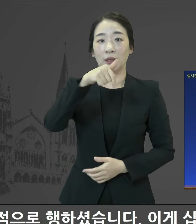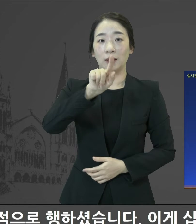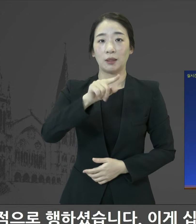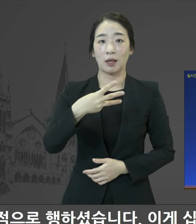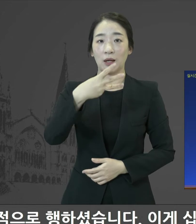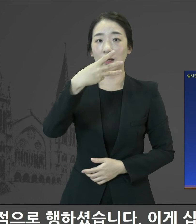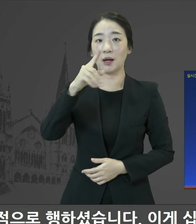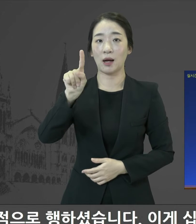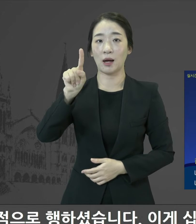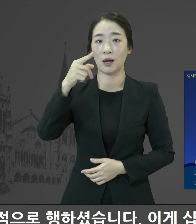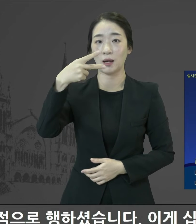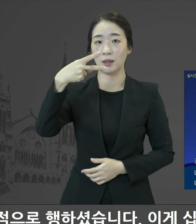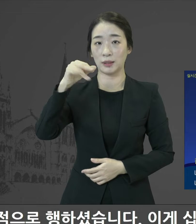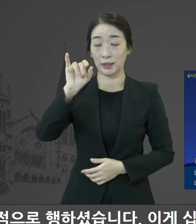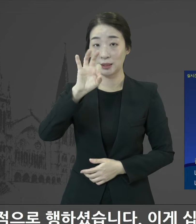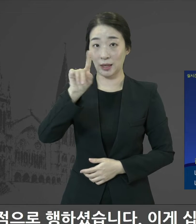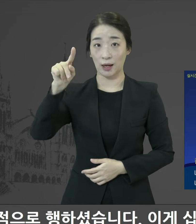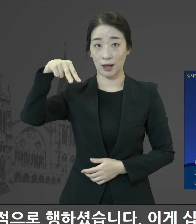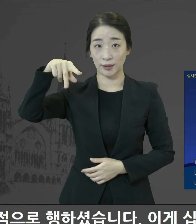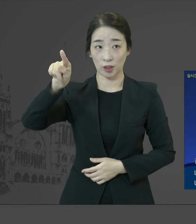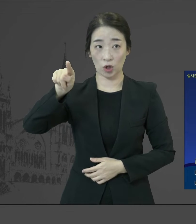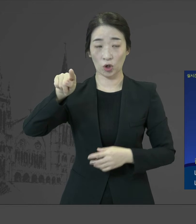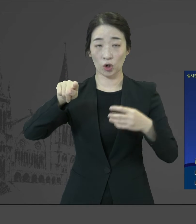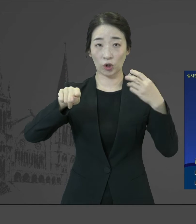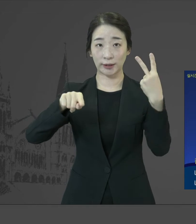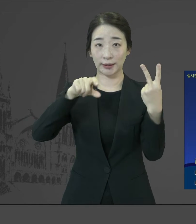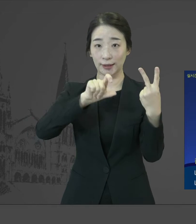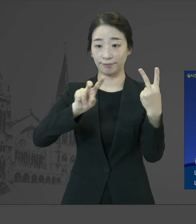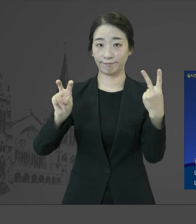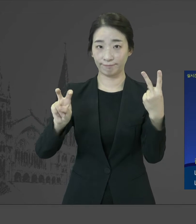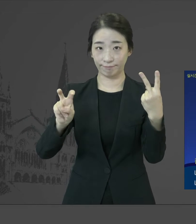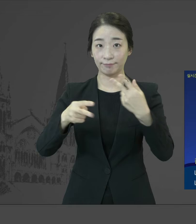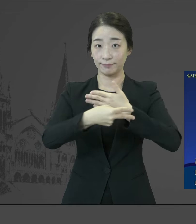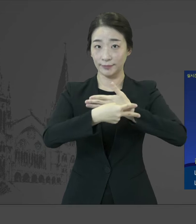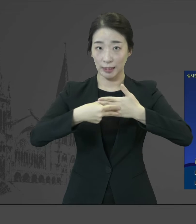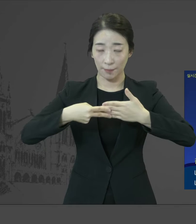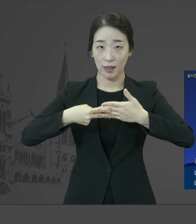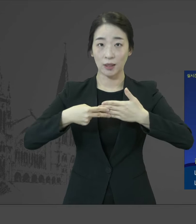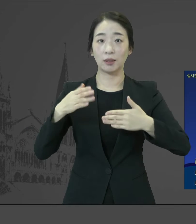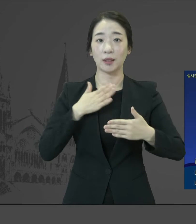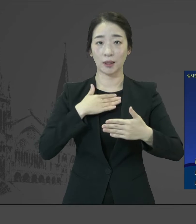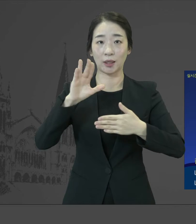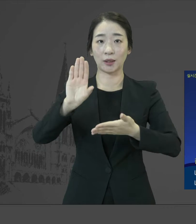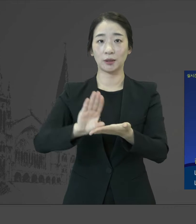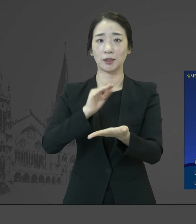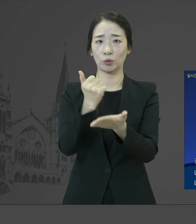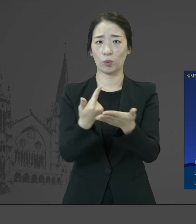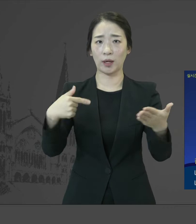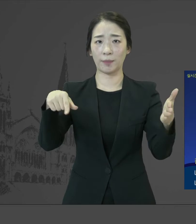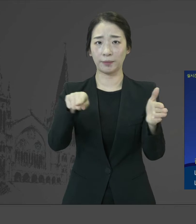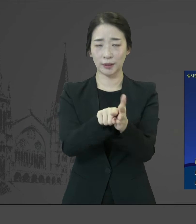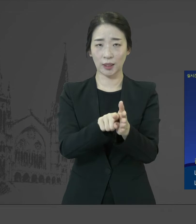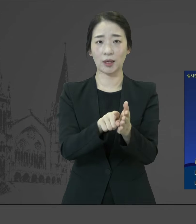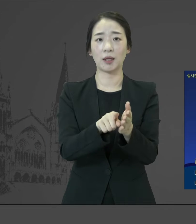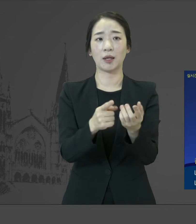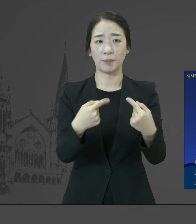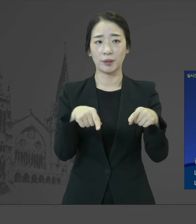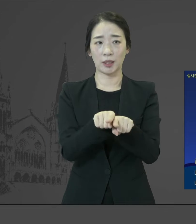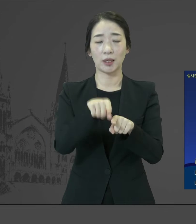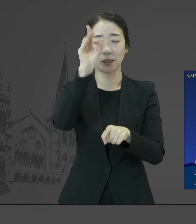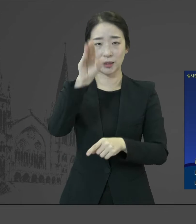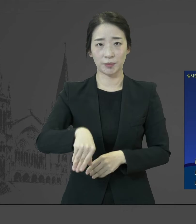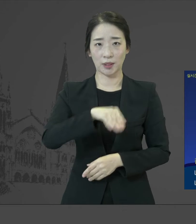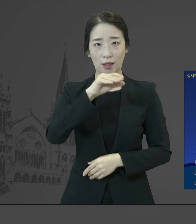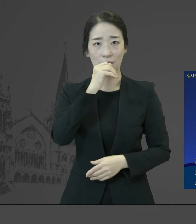2장 20절 자막으로 보겠습니다. 읽으십시다. 내가 그리스도와 함께 십자가에 못 박혔나니 그런즉 이제는